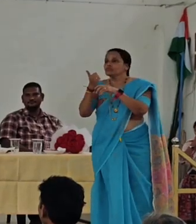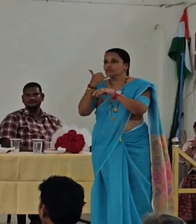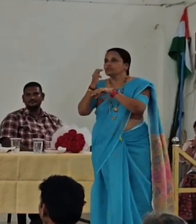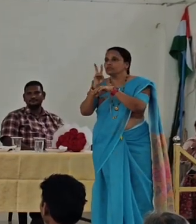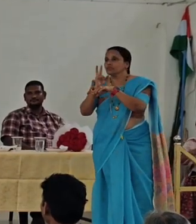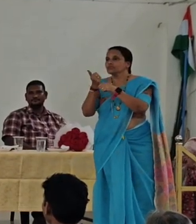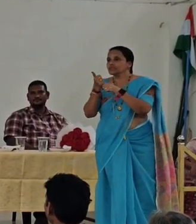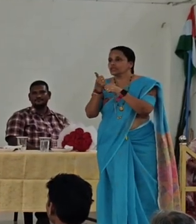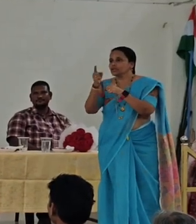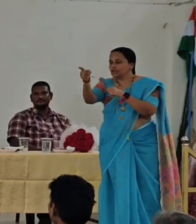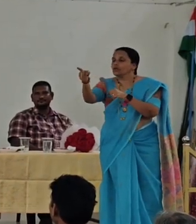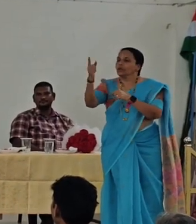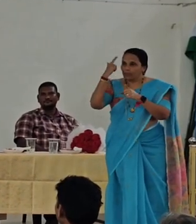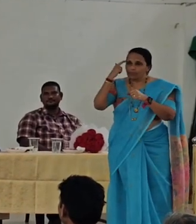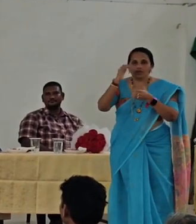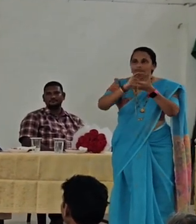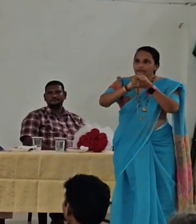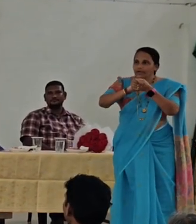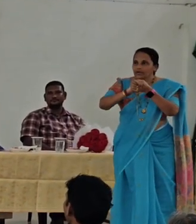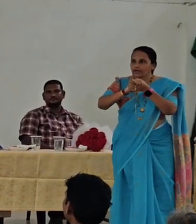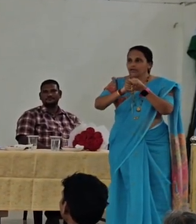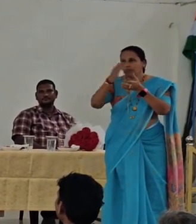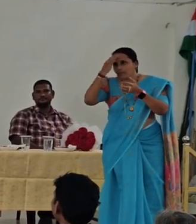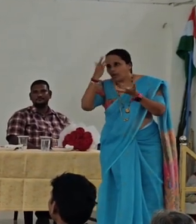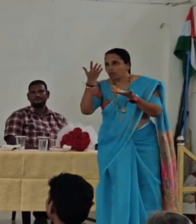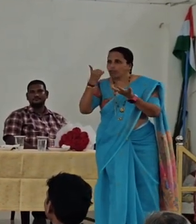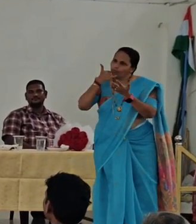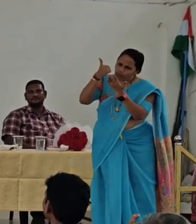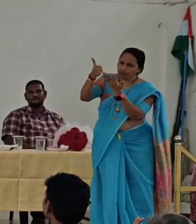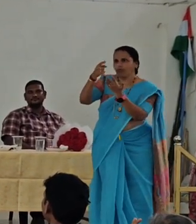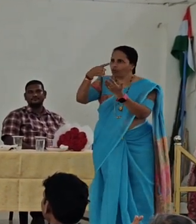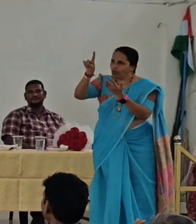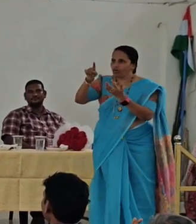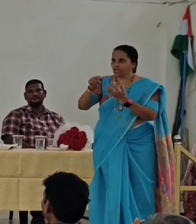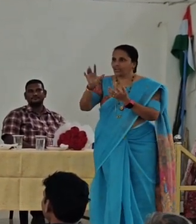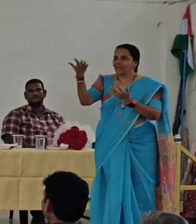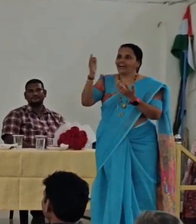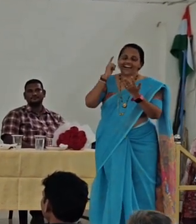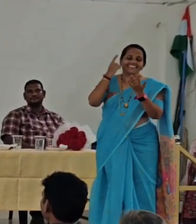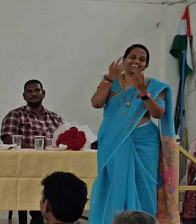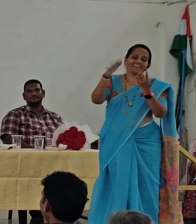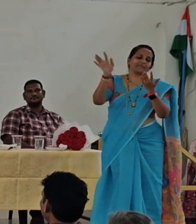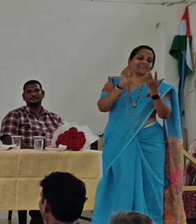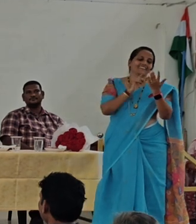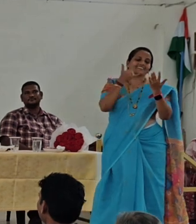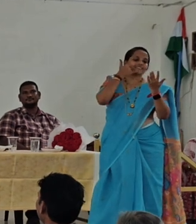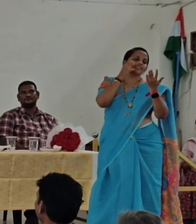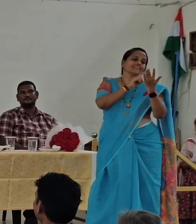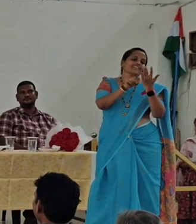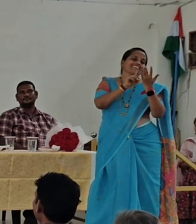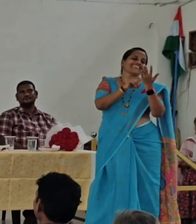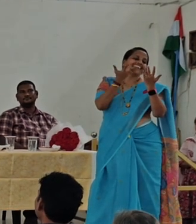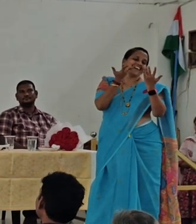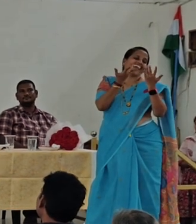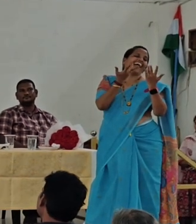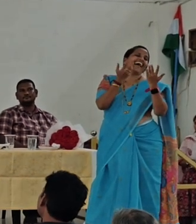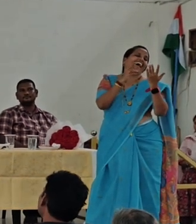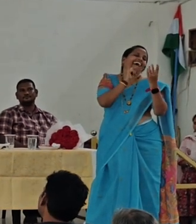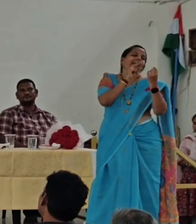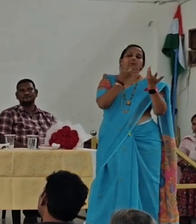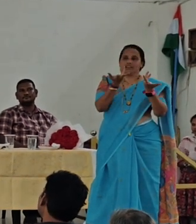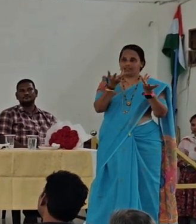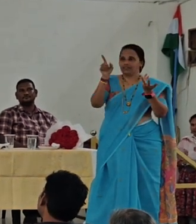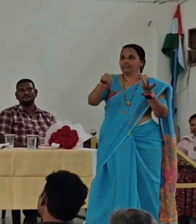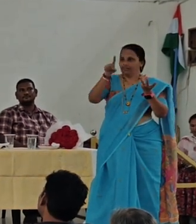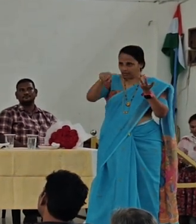సాధనంగా మీ భావ వ్యక్తీకరణకు అది ఉపయోగపడుతుంది. ఎందుకంటే మీరు దాన్ని వీడియో కాల్ చేసి సైన్